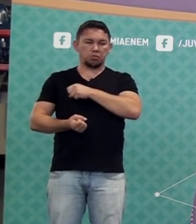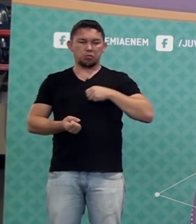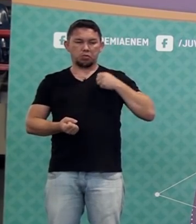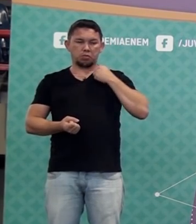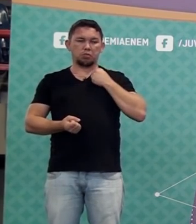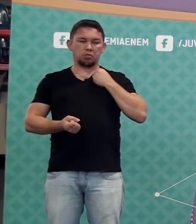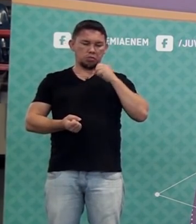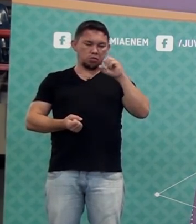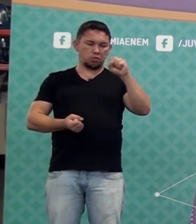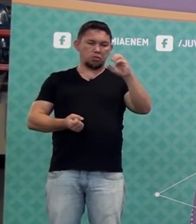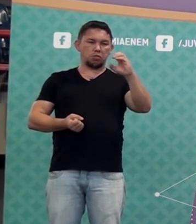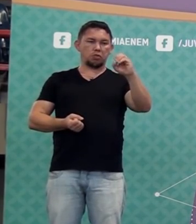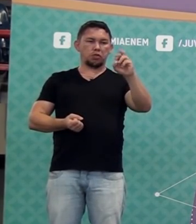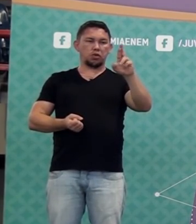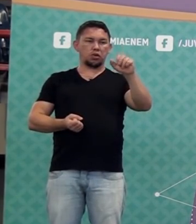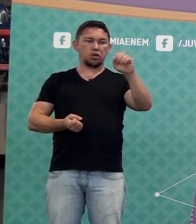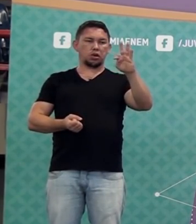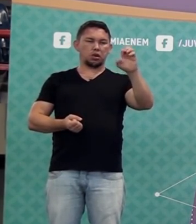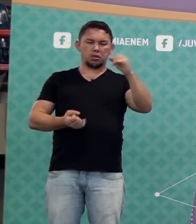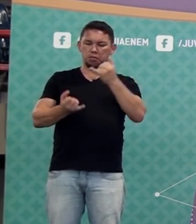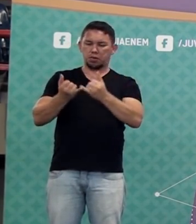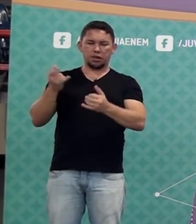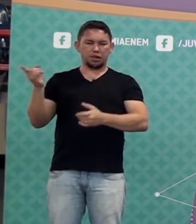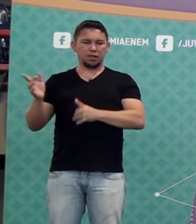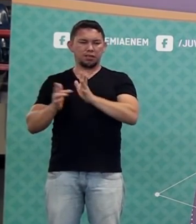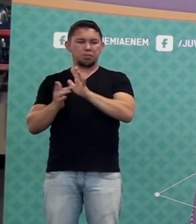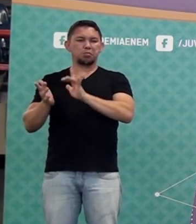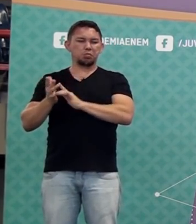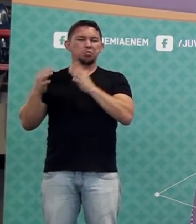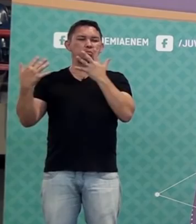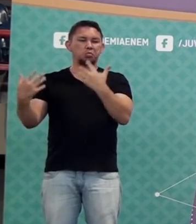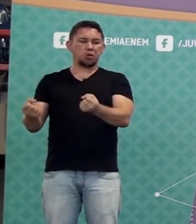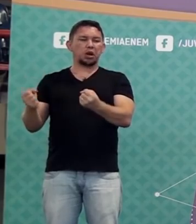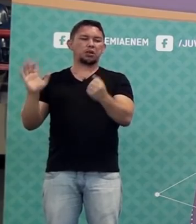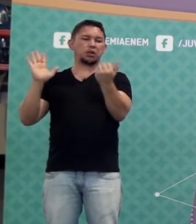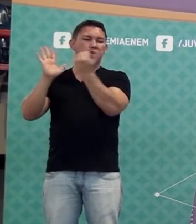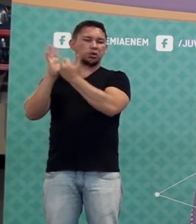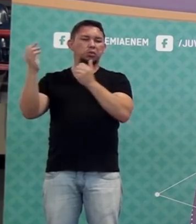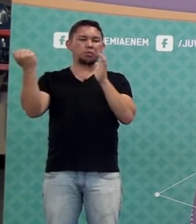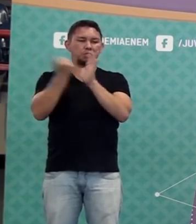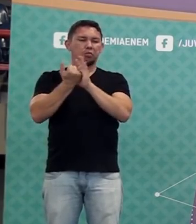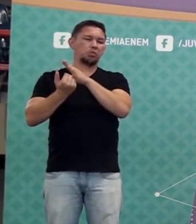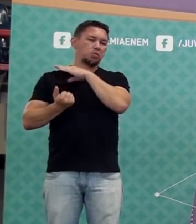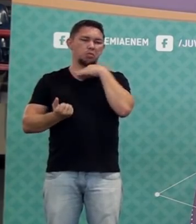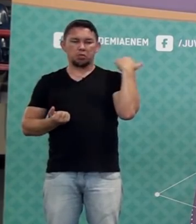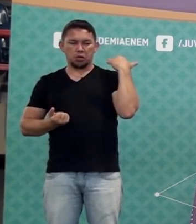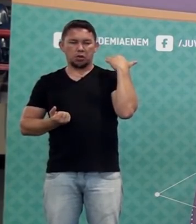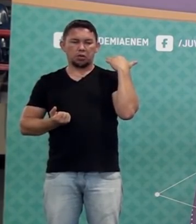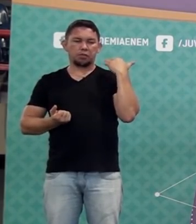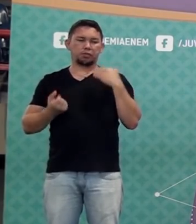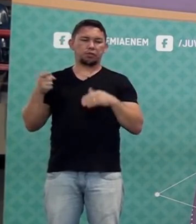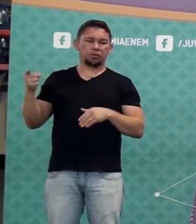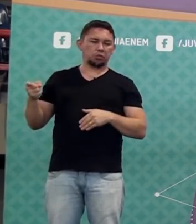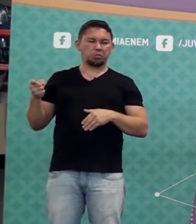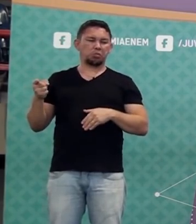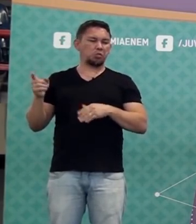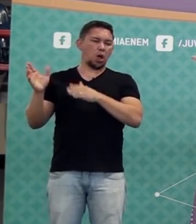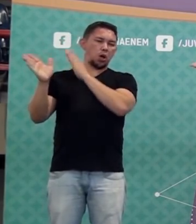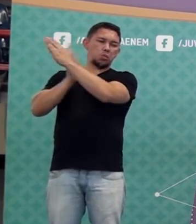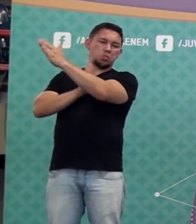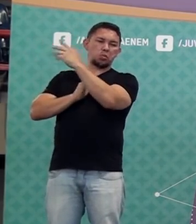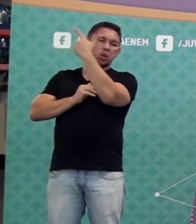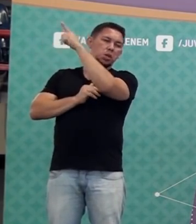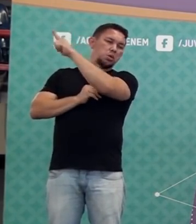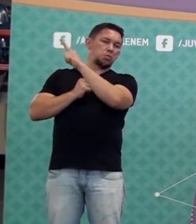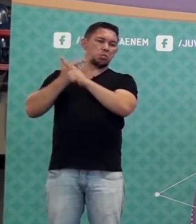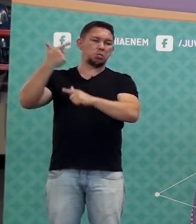dialoga com Jesus, vocês não acham? Né? Pelo que nós sabemos, Jesus poderia, o Filho de Deus poderia não ter